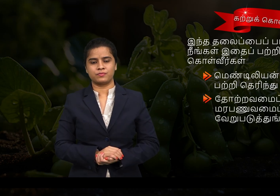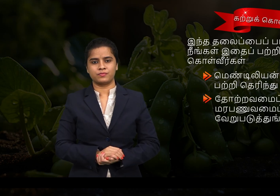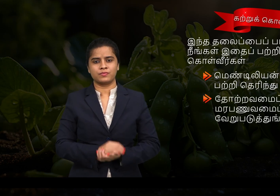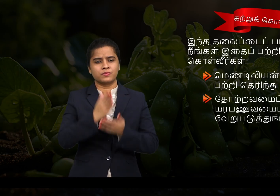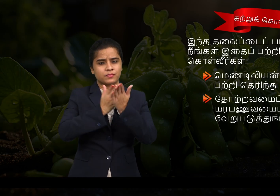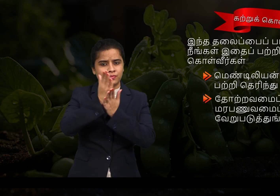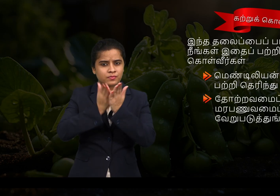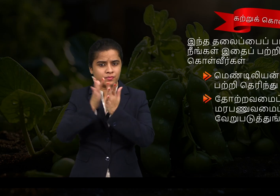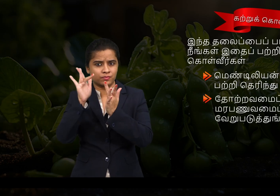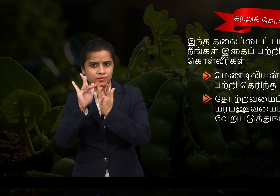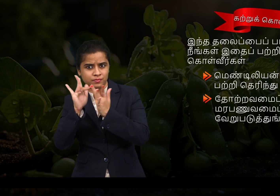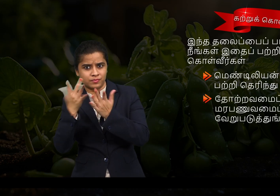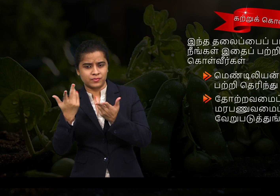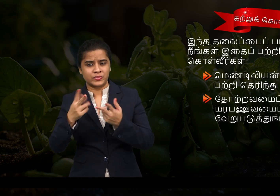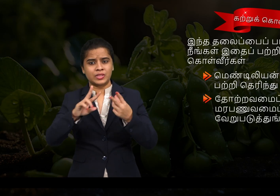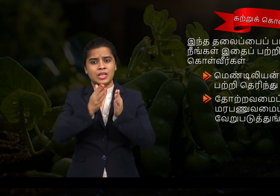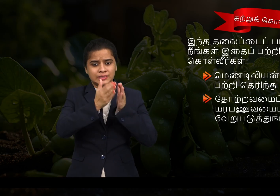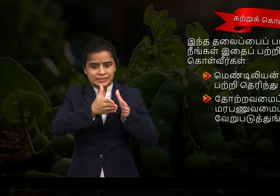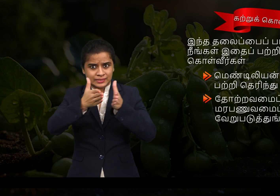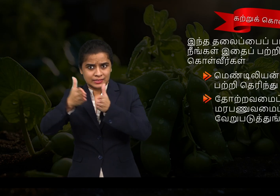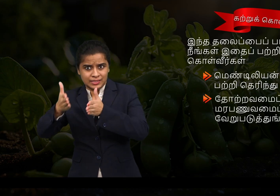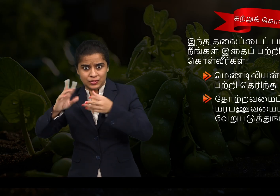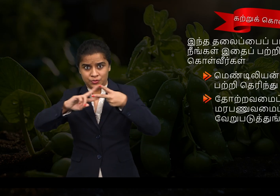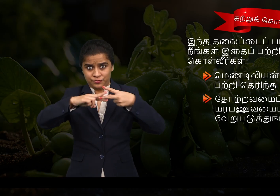தோற்றவமைப்பு மற்றும் மரபணு அமைப்பு